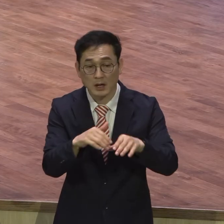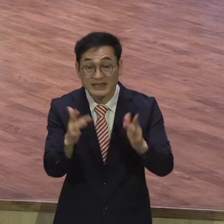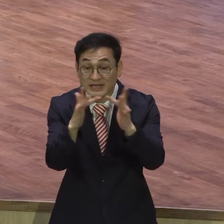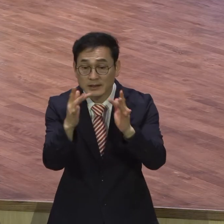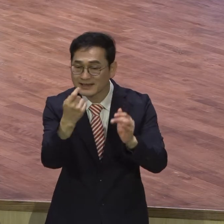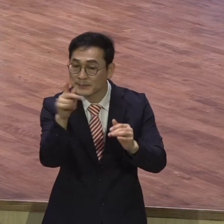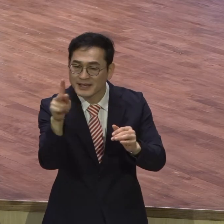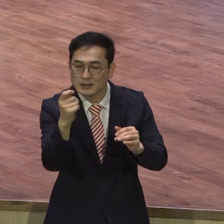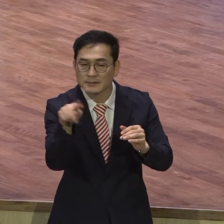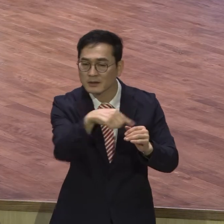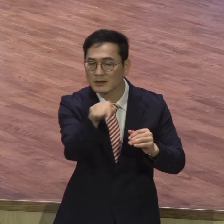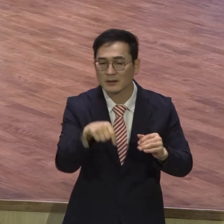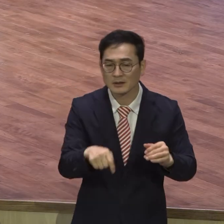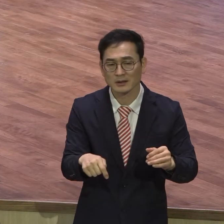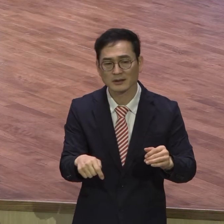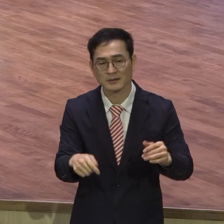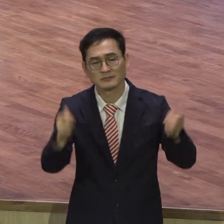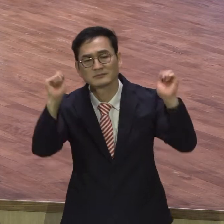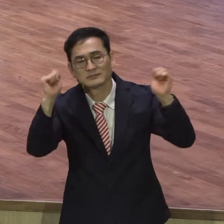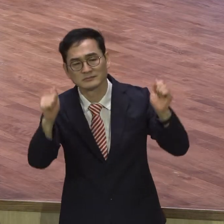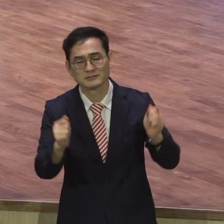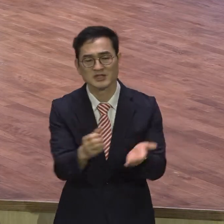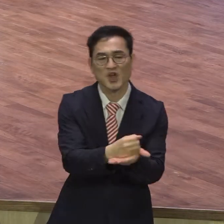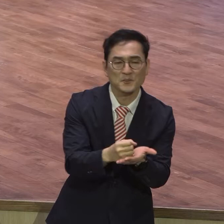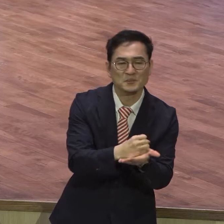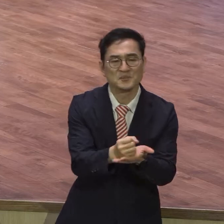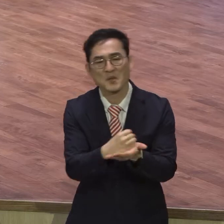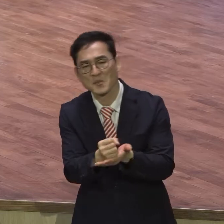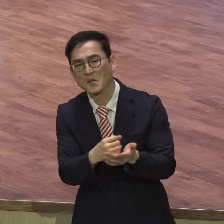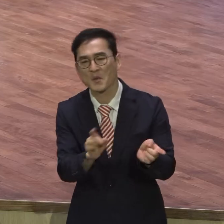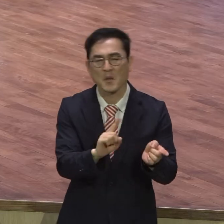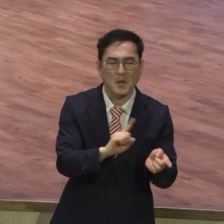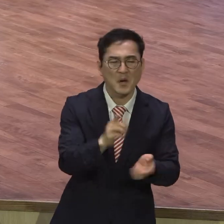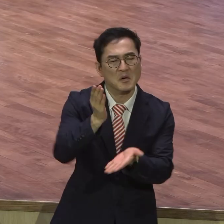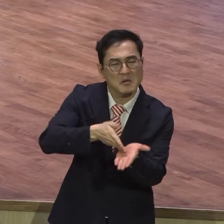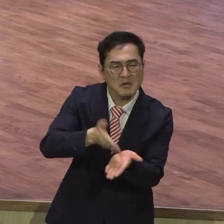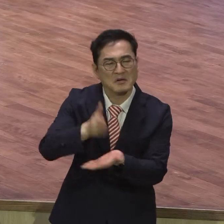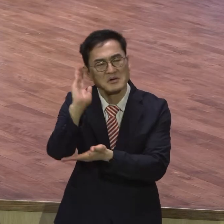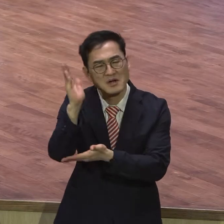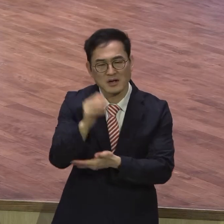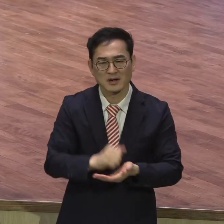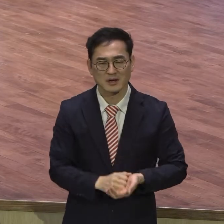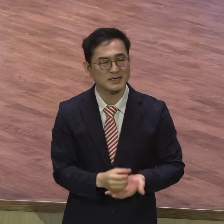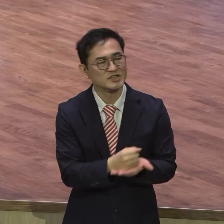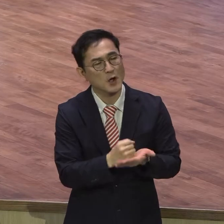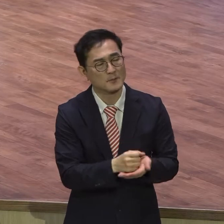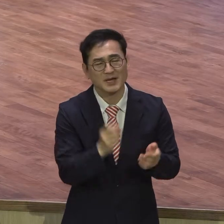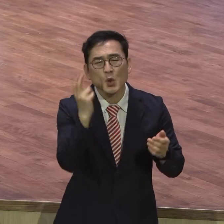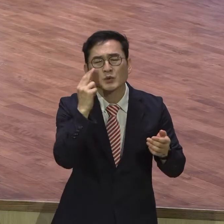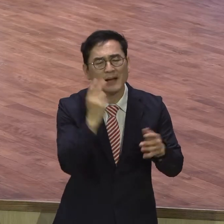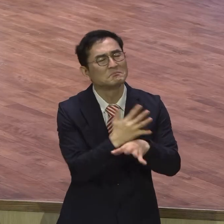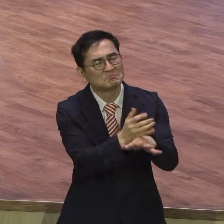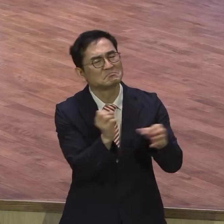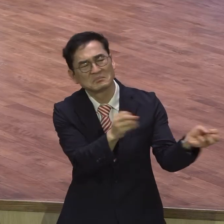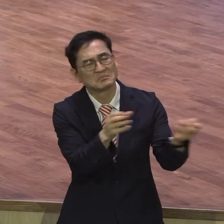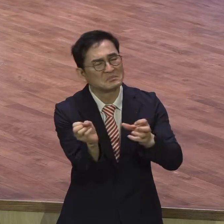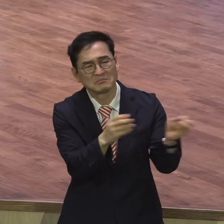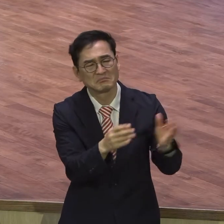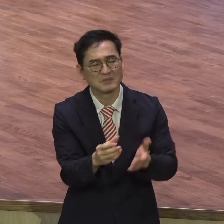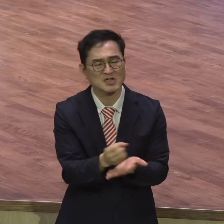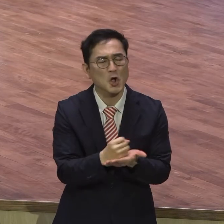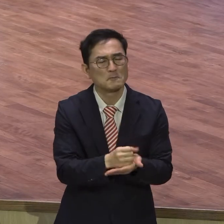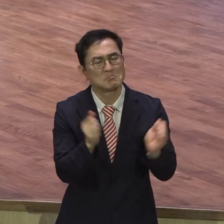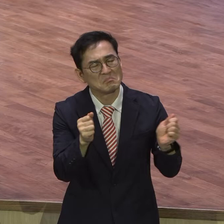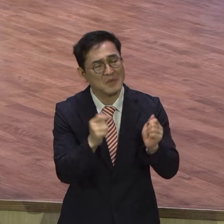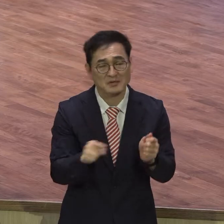무속인이 말하는데 누가 점을 쳤더니 요리야 뭐 어떡해 그건 농담 삼아 텔레비전에서 그냥